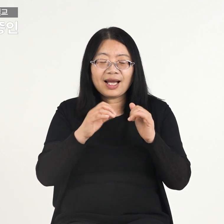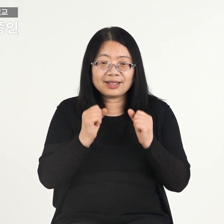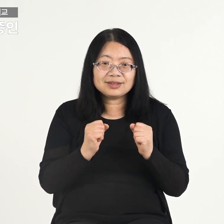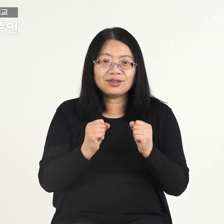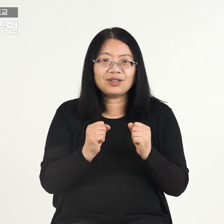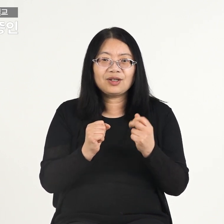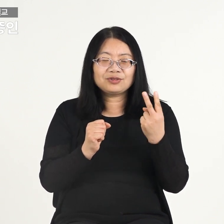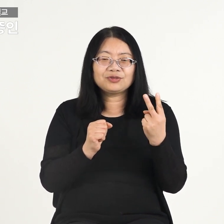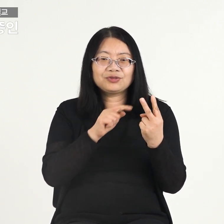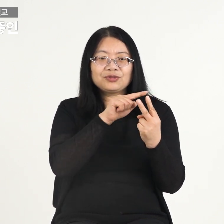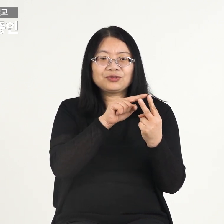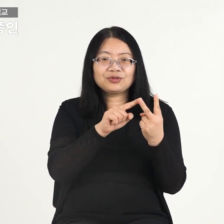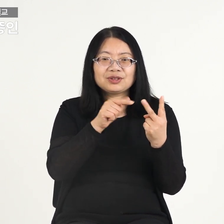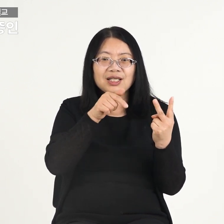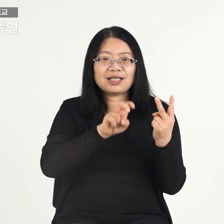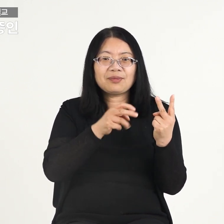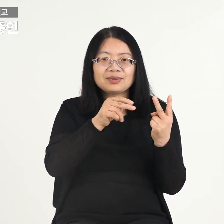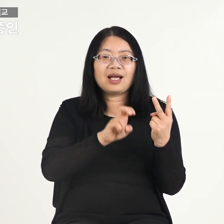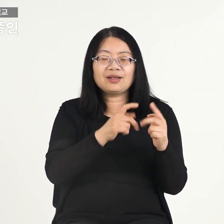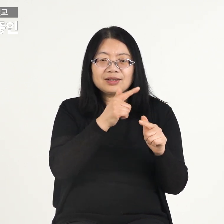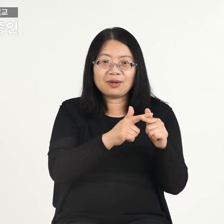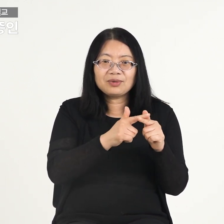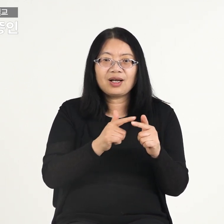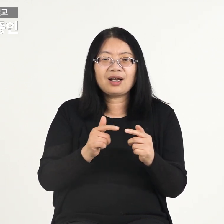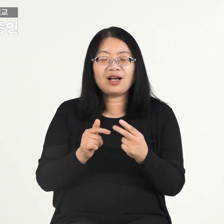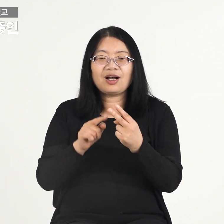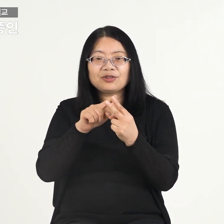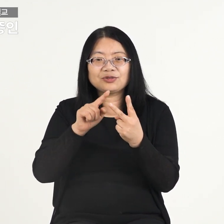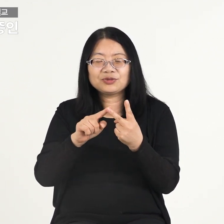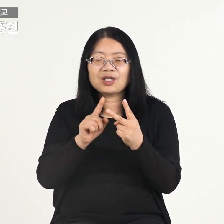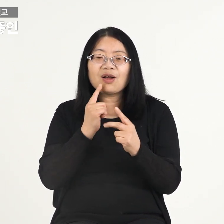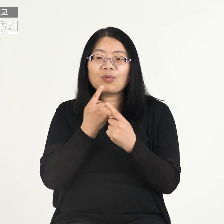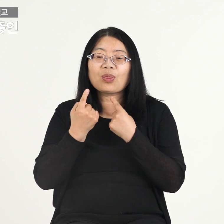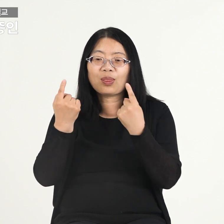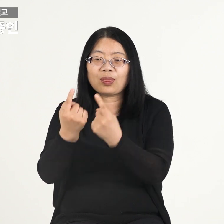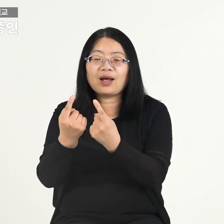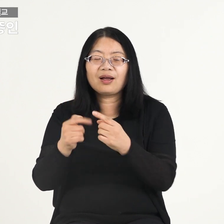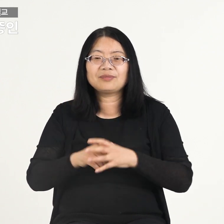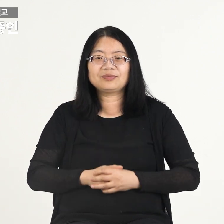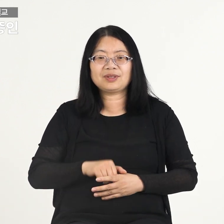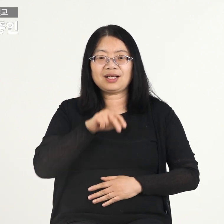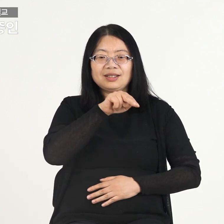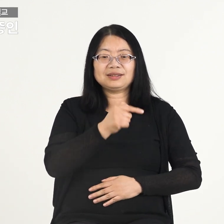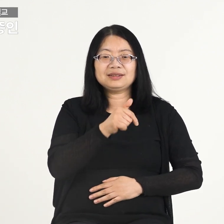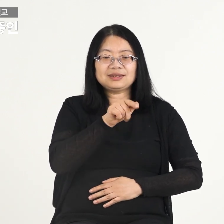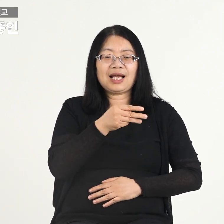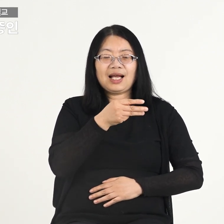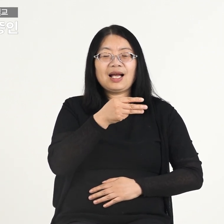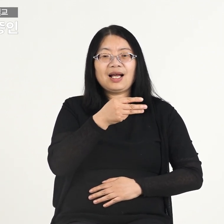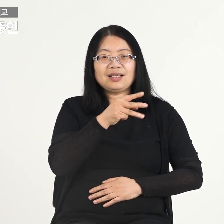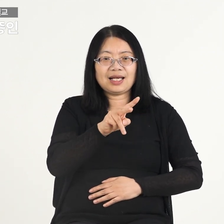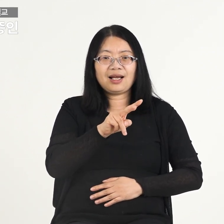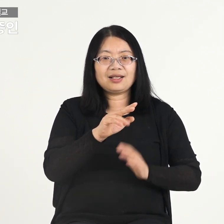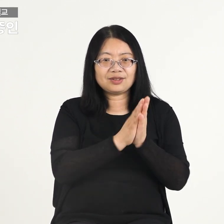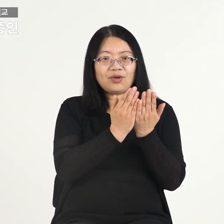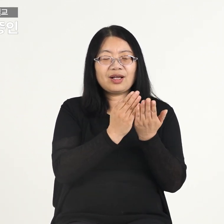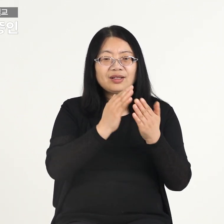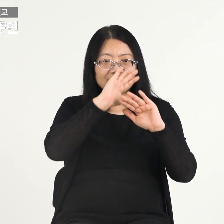이 부분도 어렵습니다. 이거는 스가랴에서 채용한 그림이에요. 자, 스가랴서를 한번 보십시다.